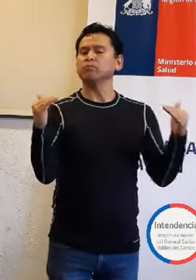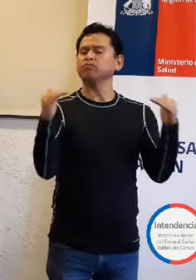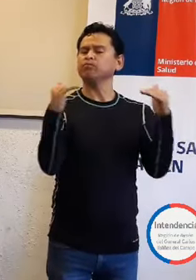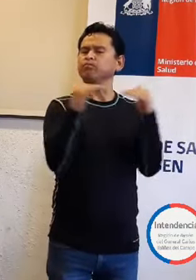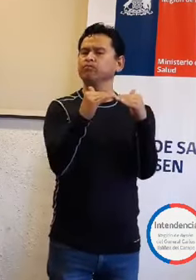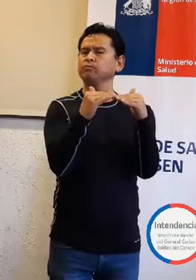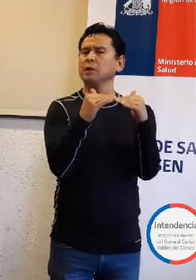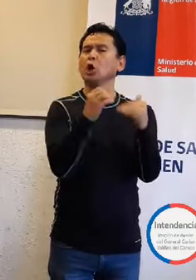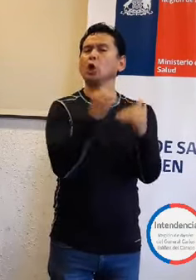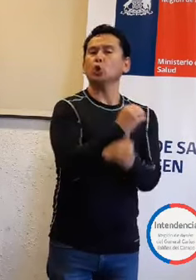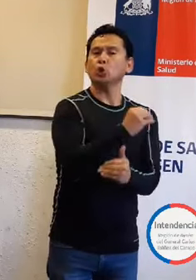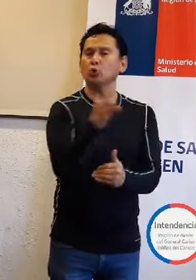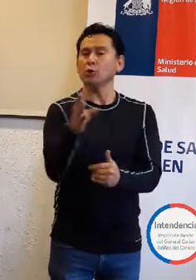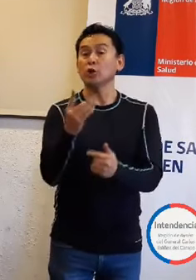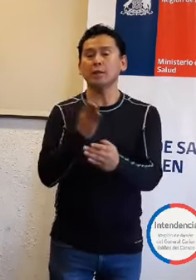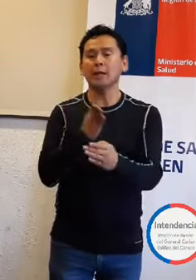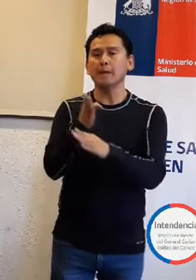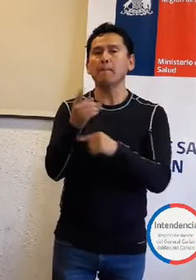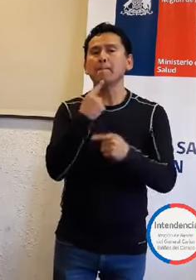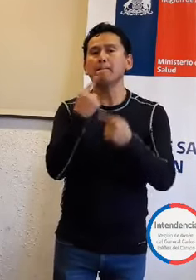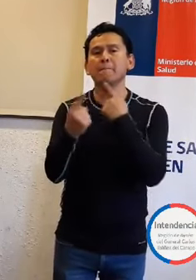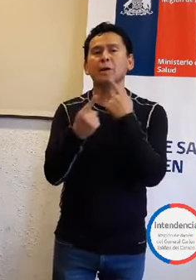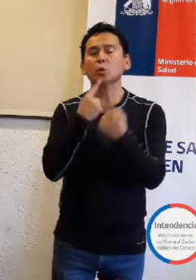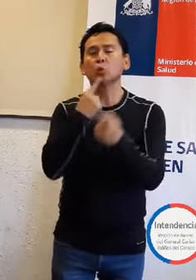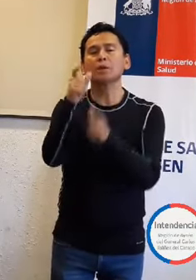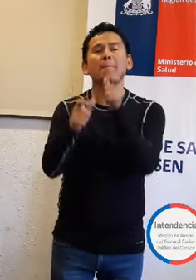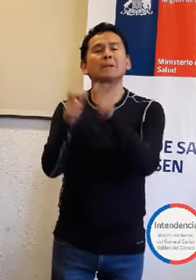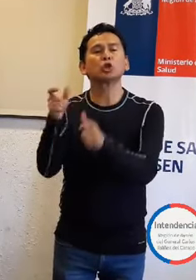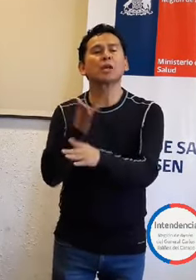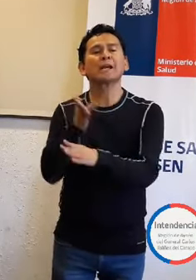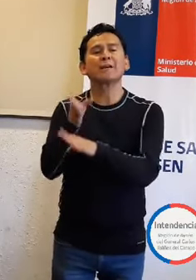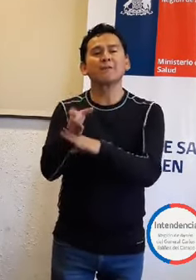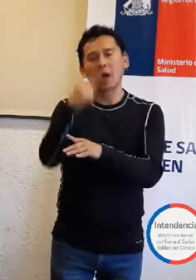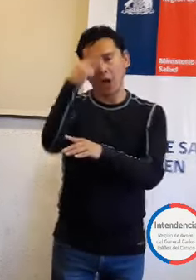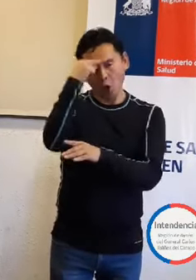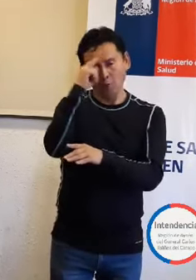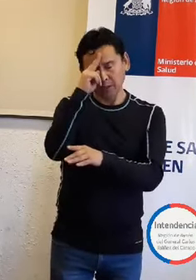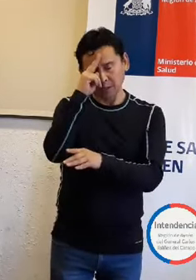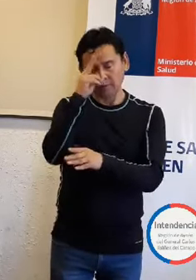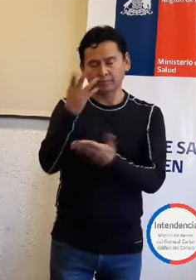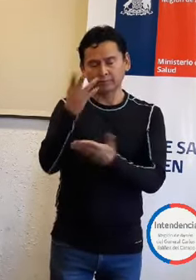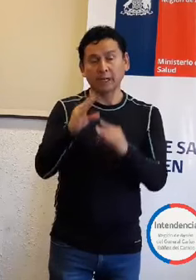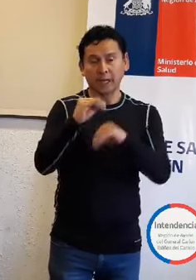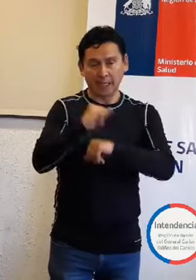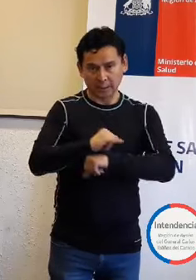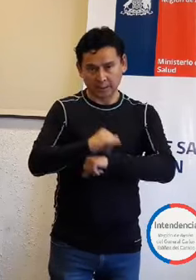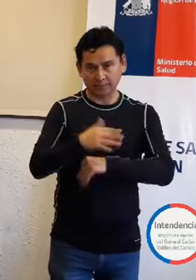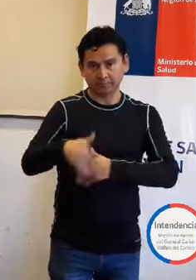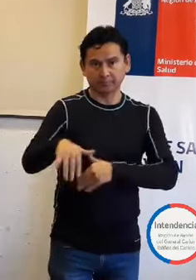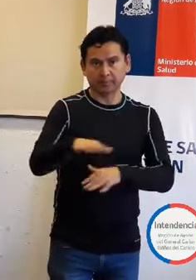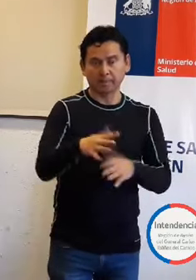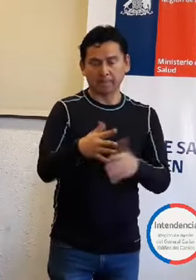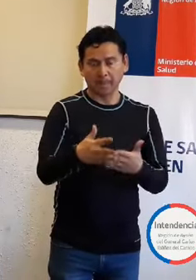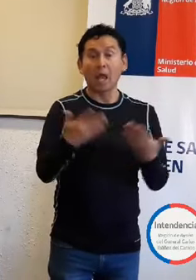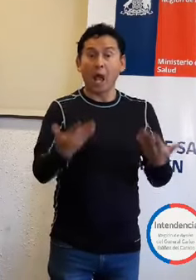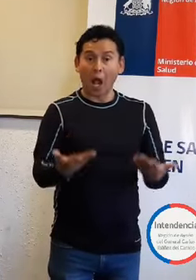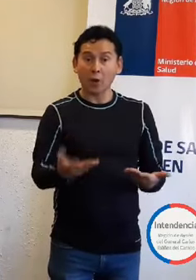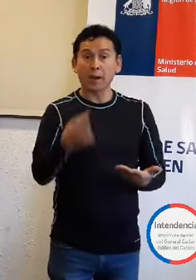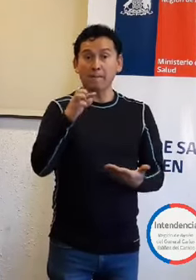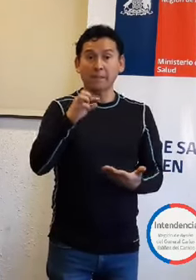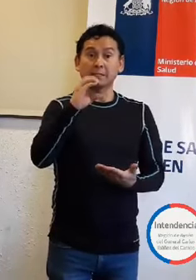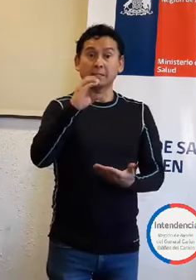con el número de consultas por pacientes sintomáticos en la región de Aysén. Ahora, la toma de PCR